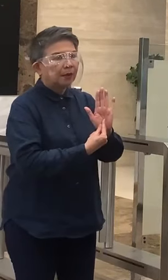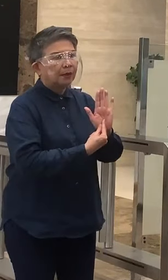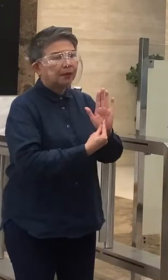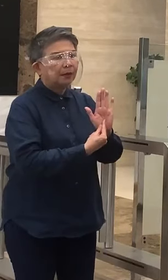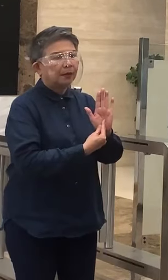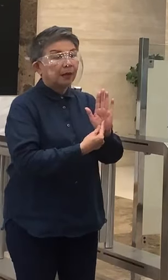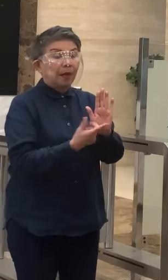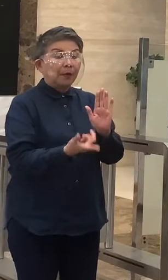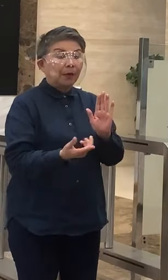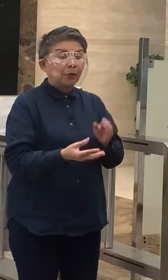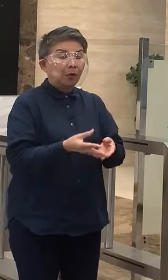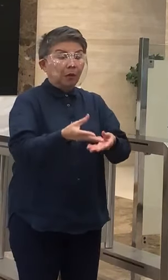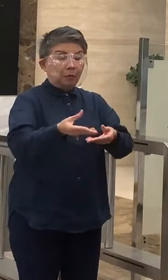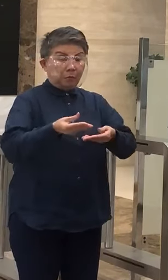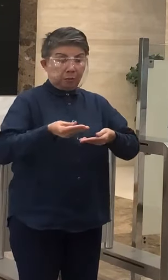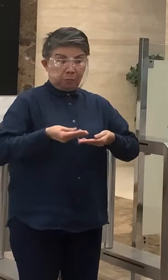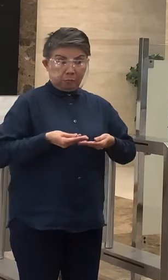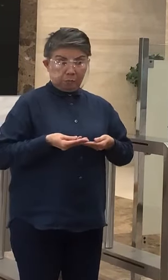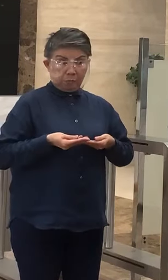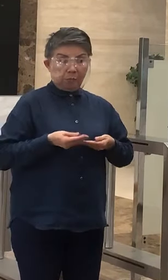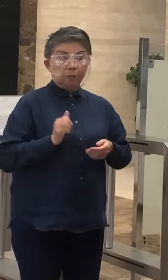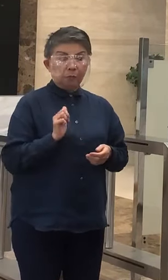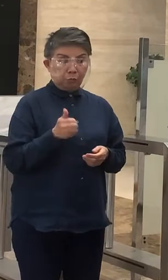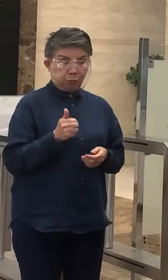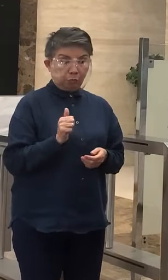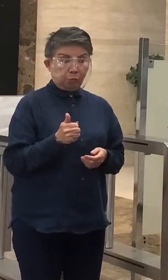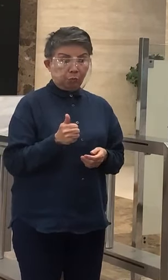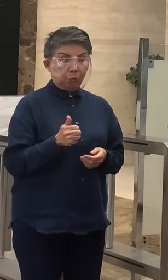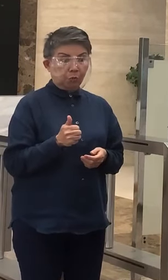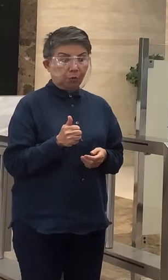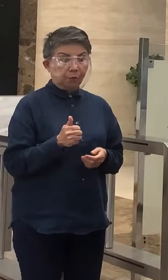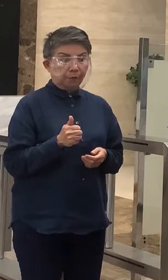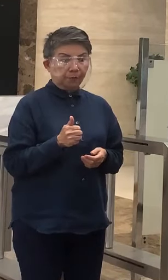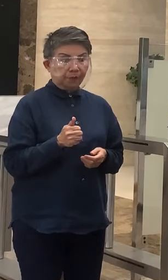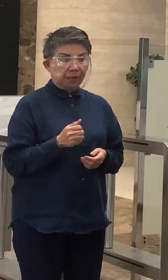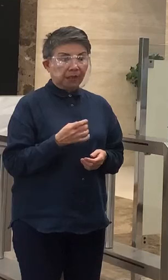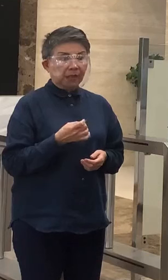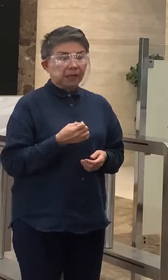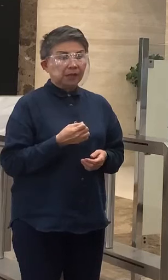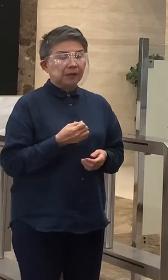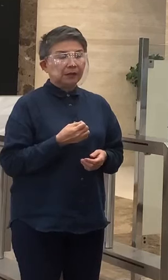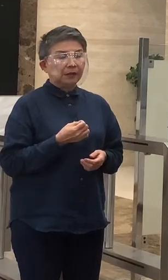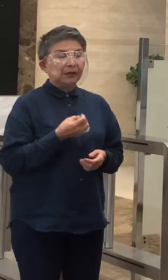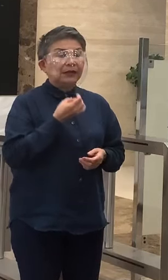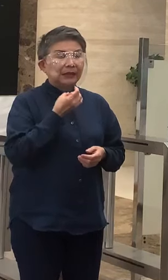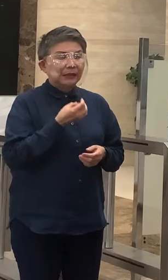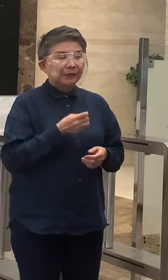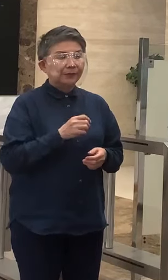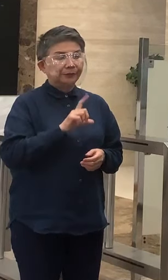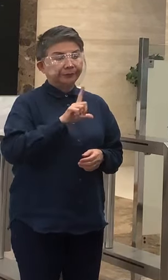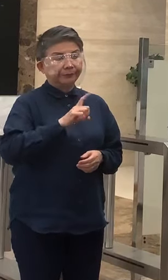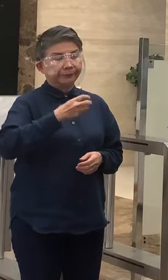Apakah pemberian itu bener-bener legal atau